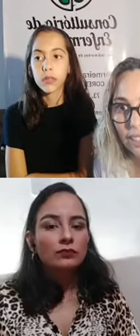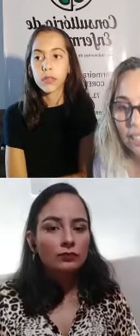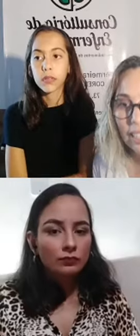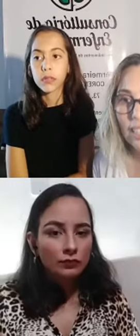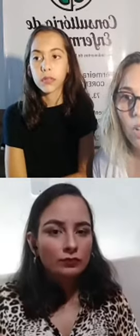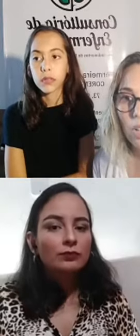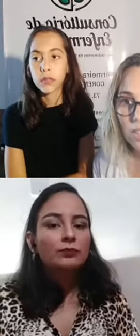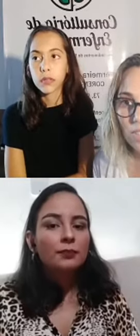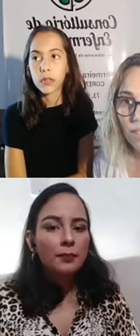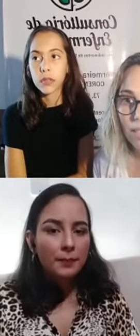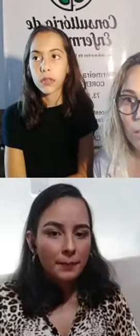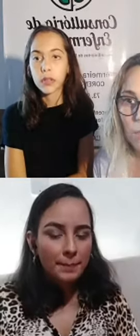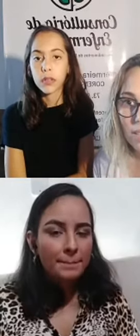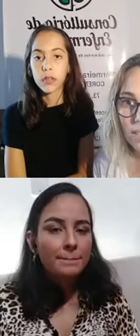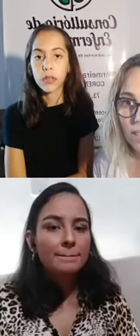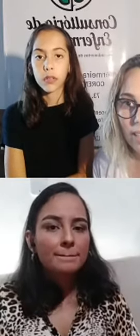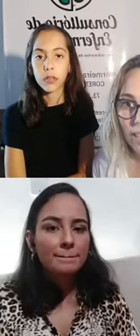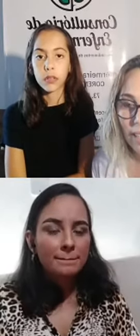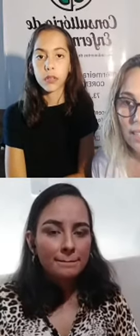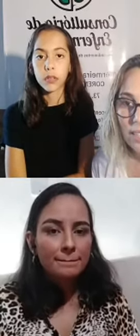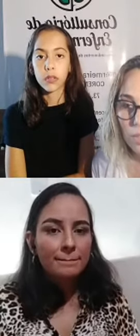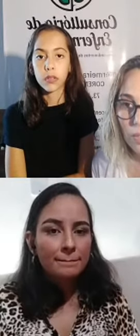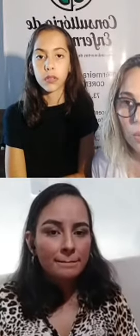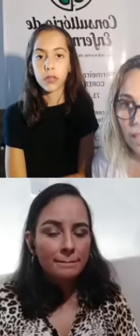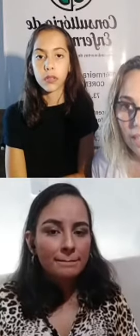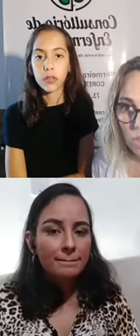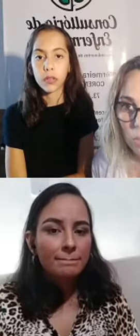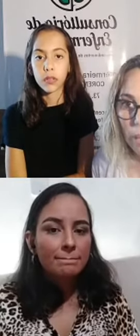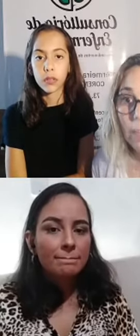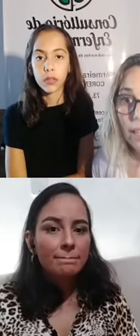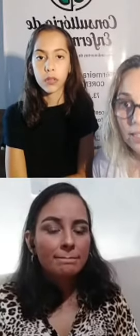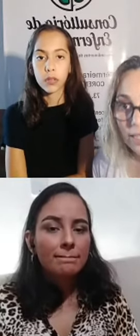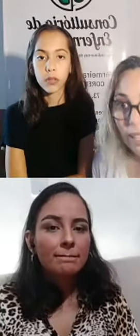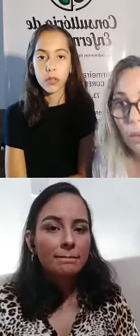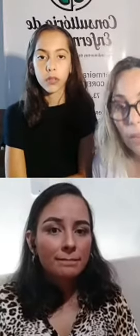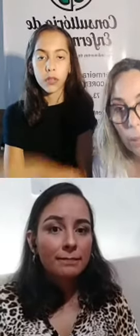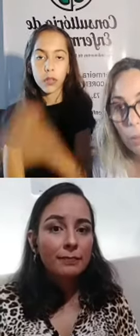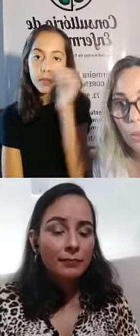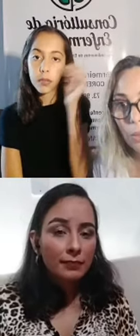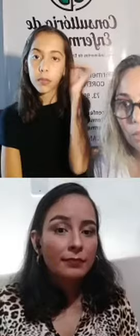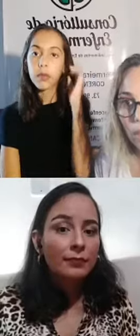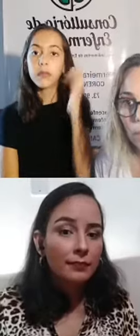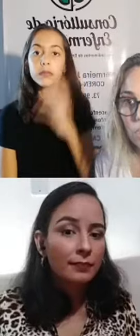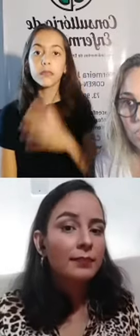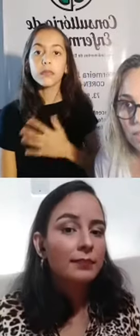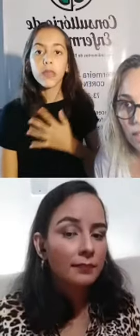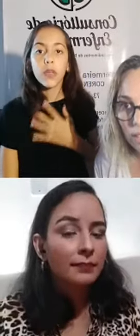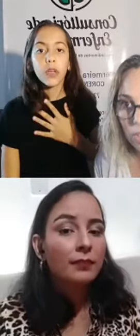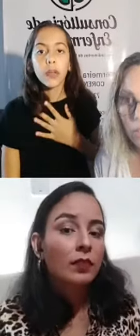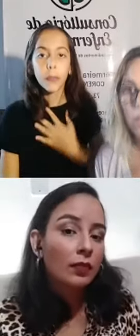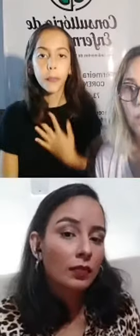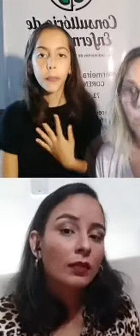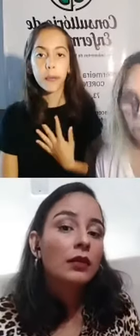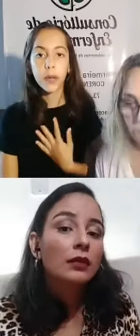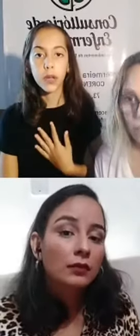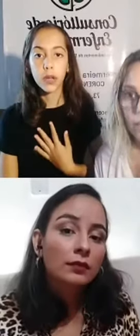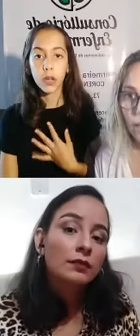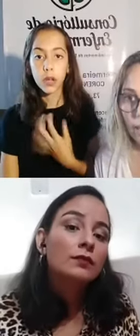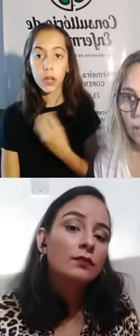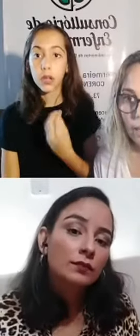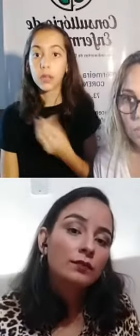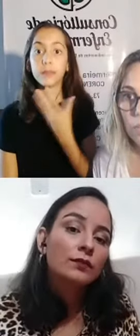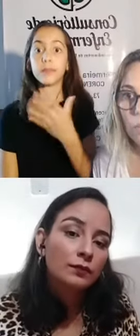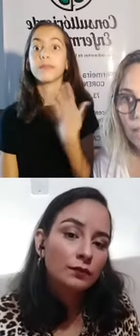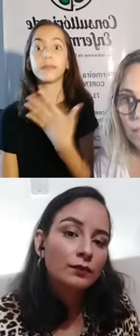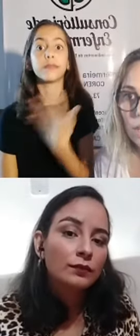Darluce? Que nós que já temos, assim, essa dificuldade de permanecer com ela por muito tempo, a gente sente que, né,